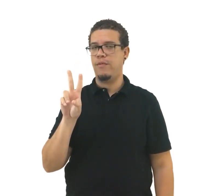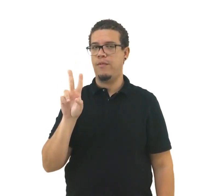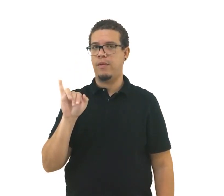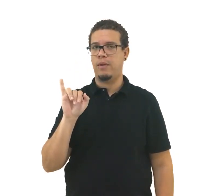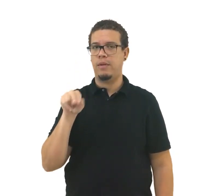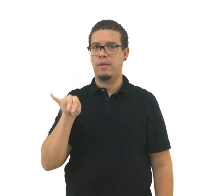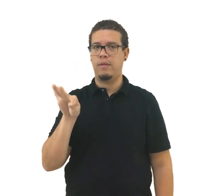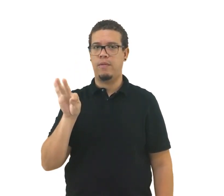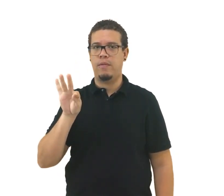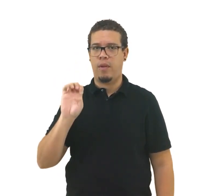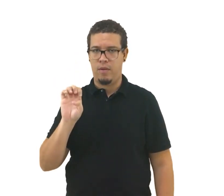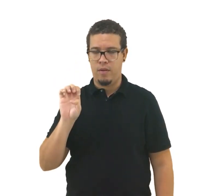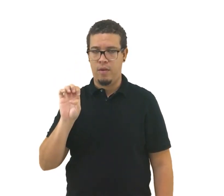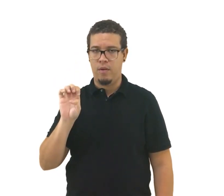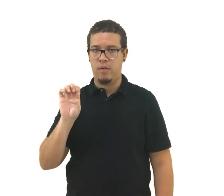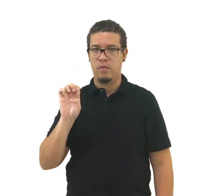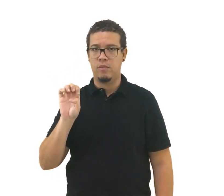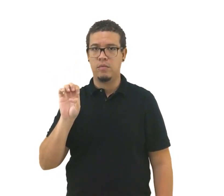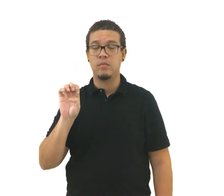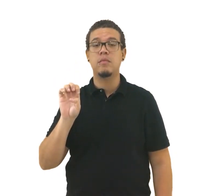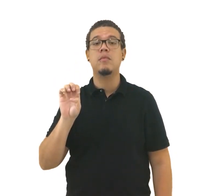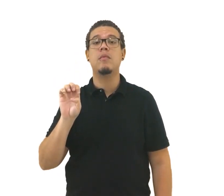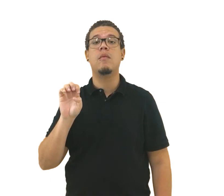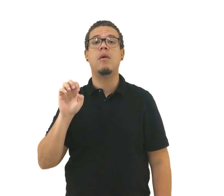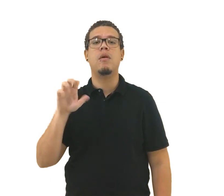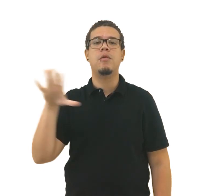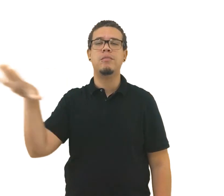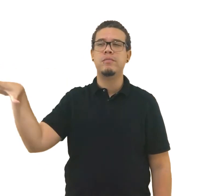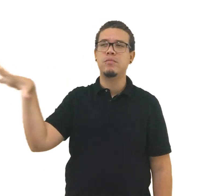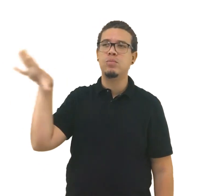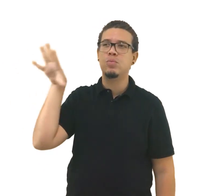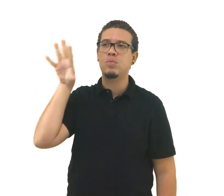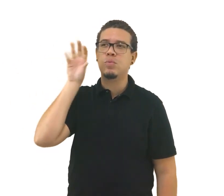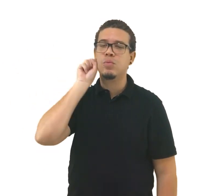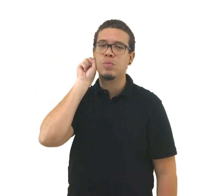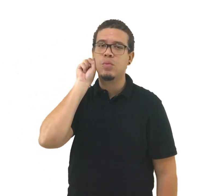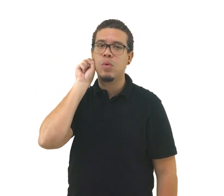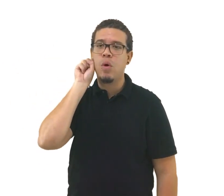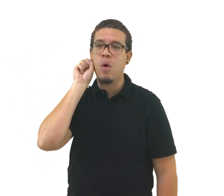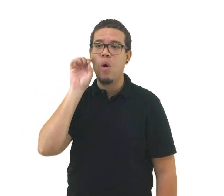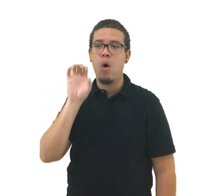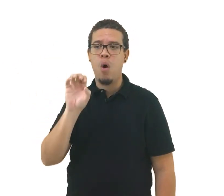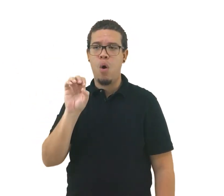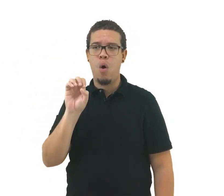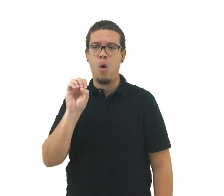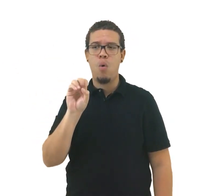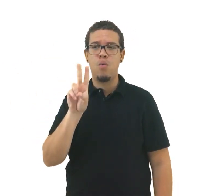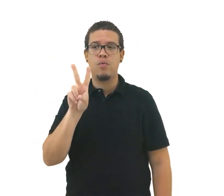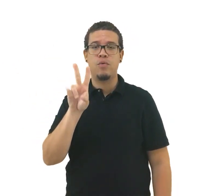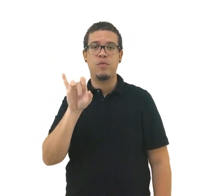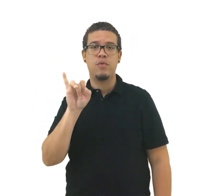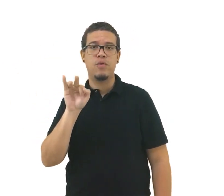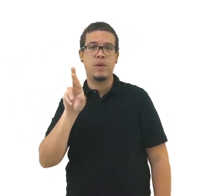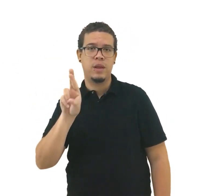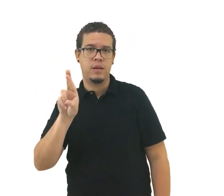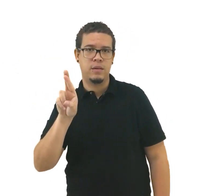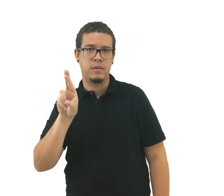Quando eu fiz este, foi para ouvinte, então possui este movimento. E quando eu fiz para ouvir,